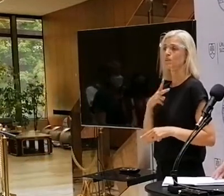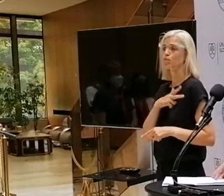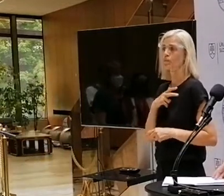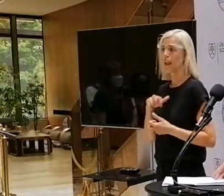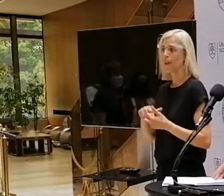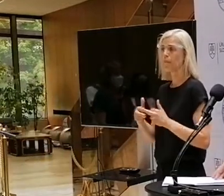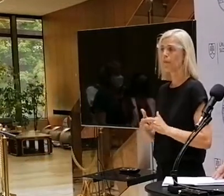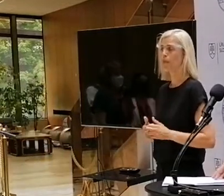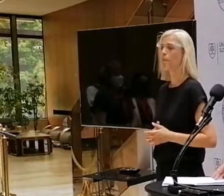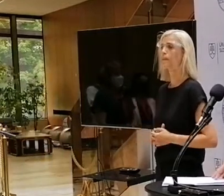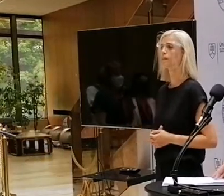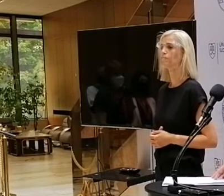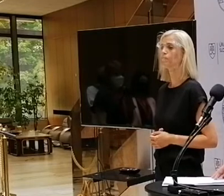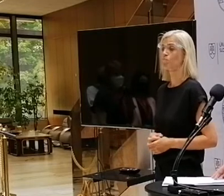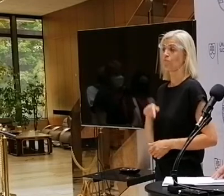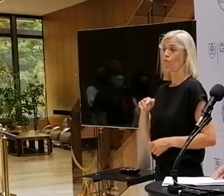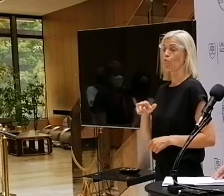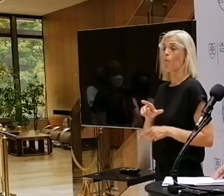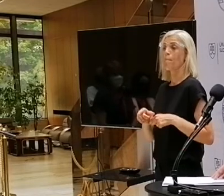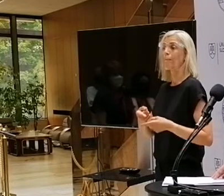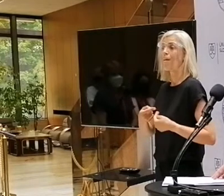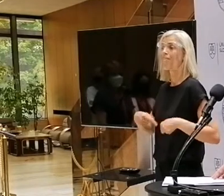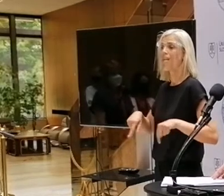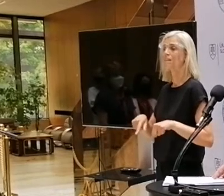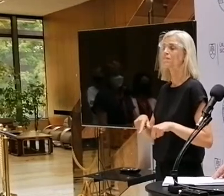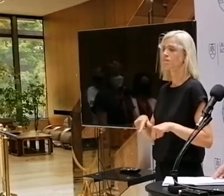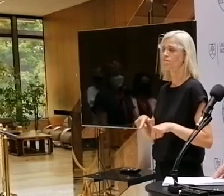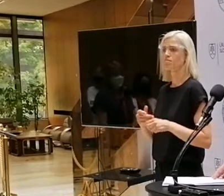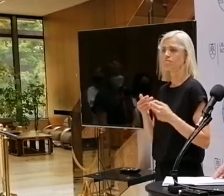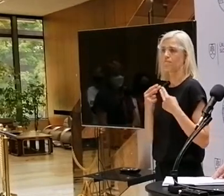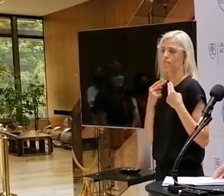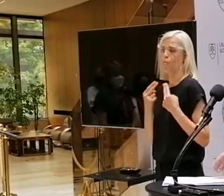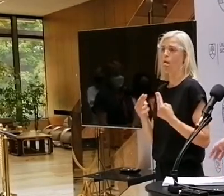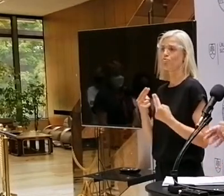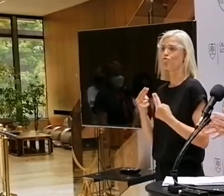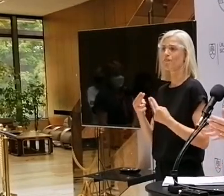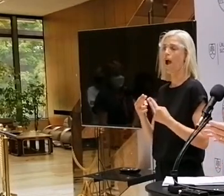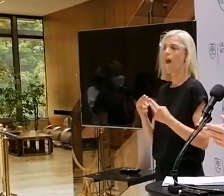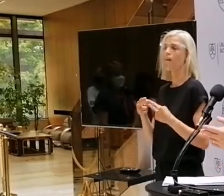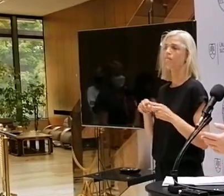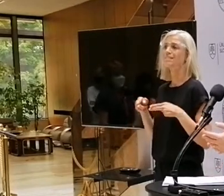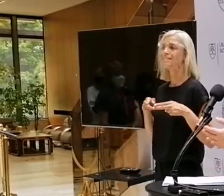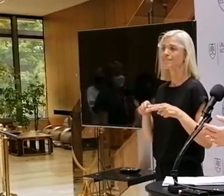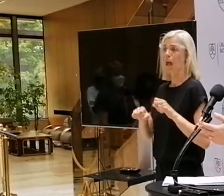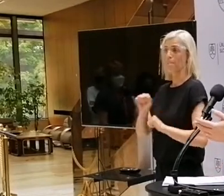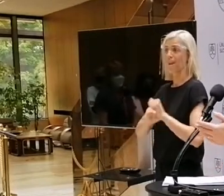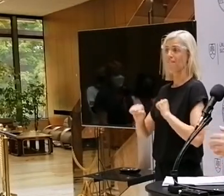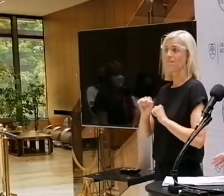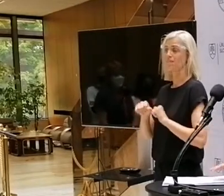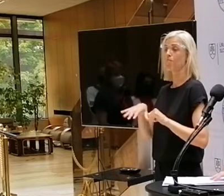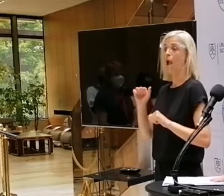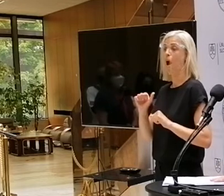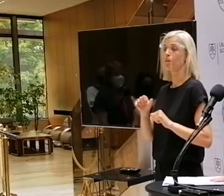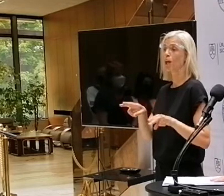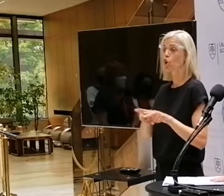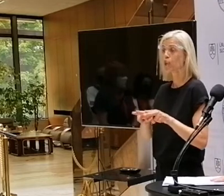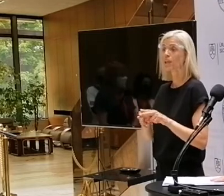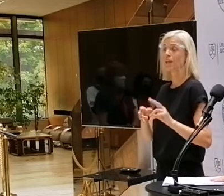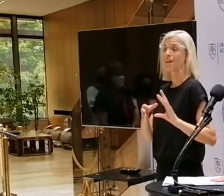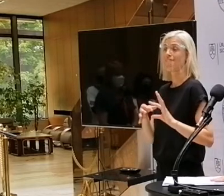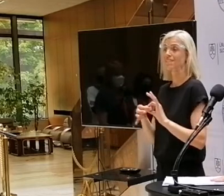ďalšie. Toto je pre nás veľmi vítaná cesta prevencie, aby tie rodiny, tie vzťahy,